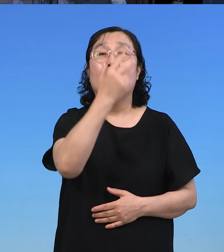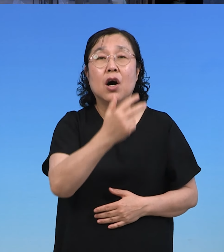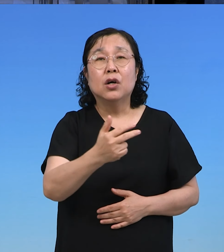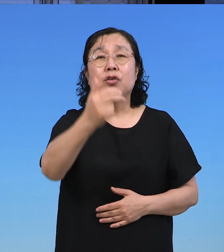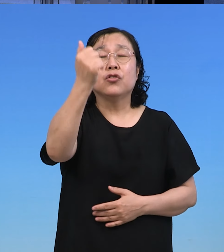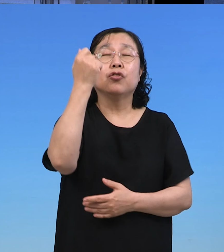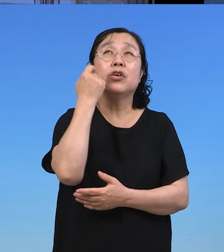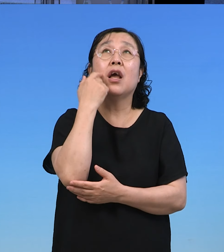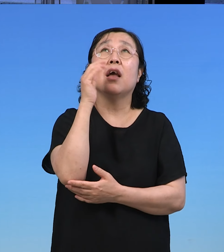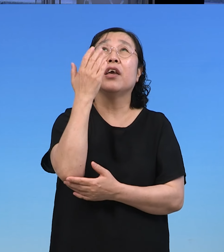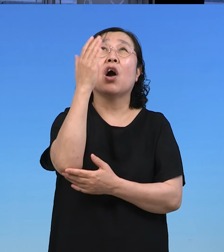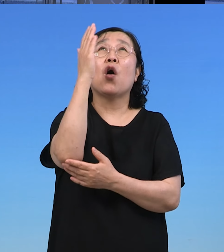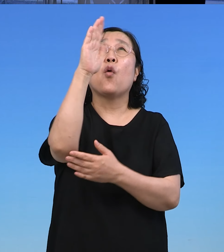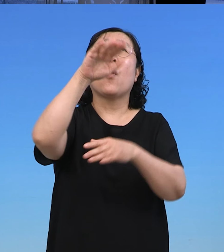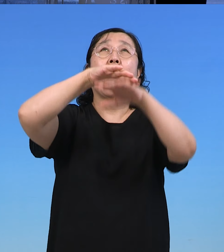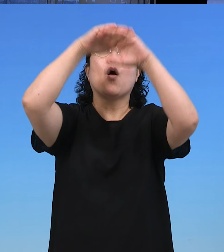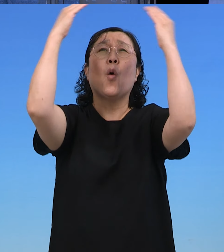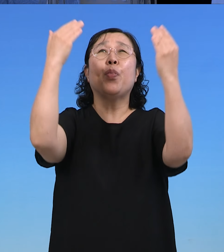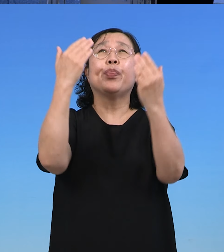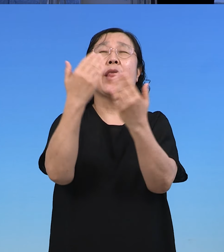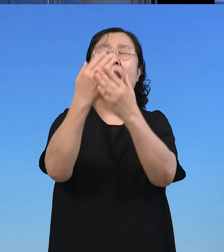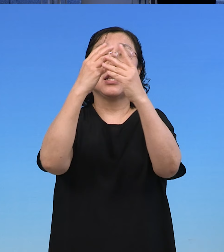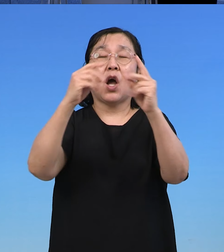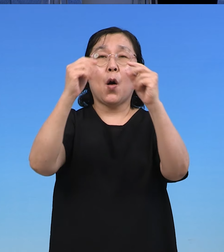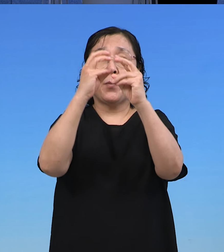주의 영광 온 땅 덮을 때